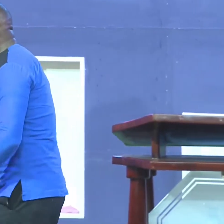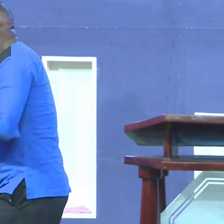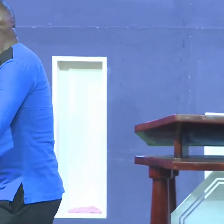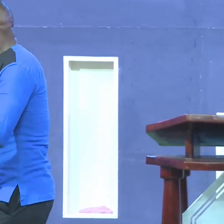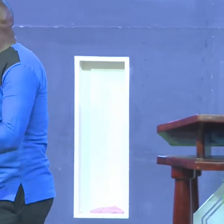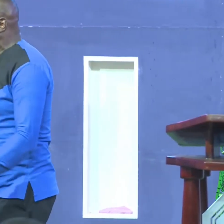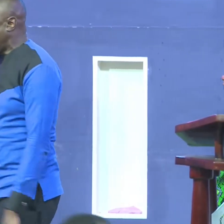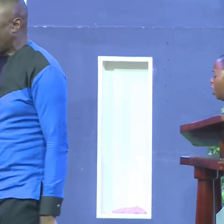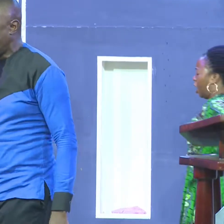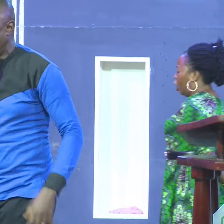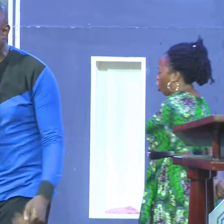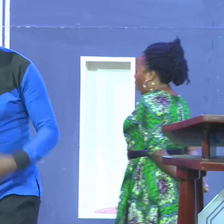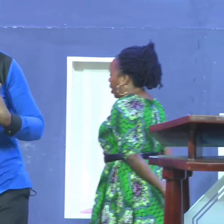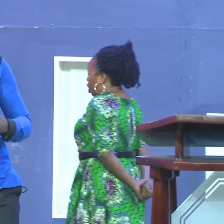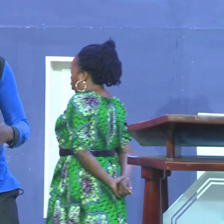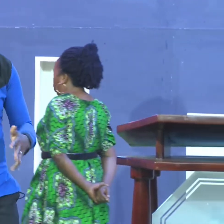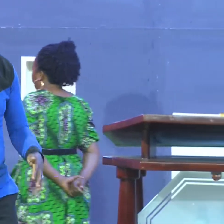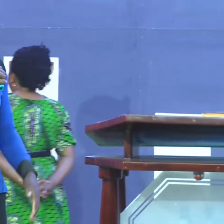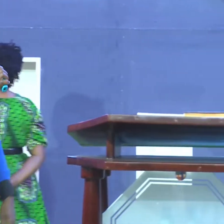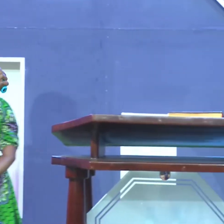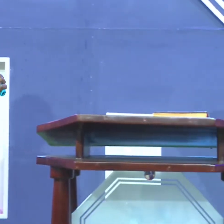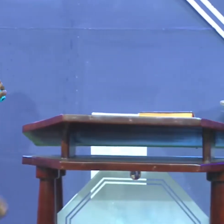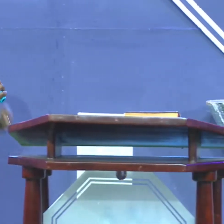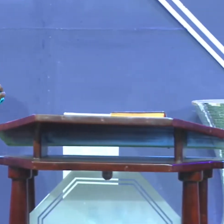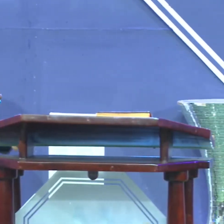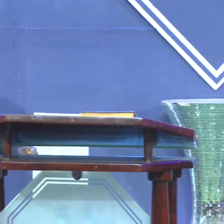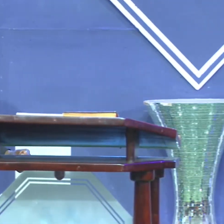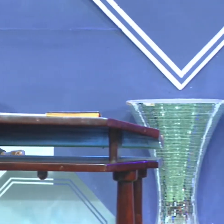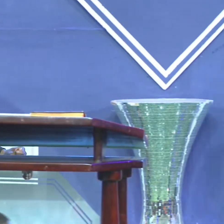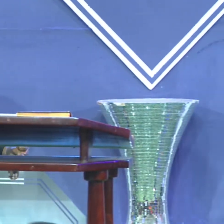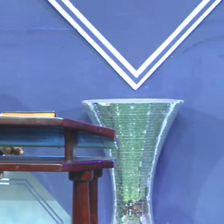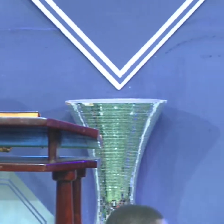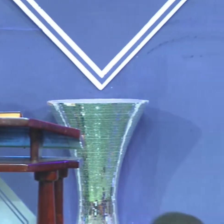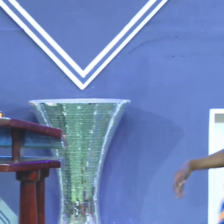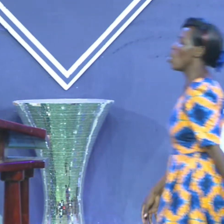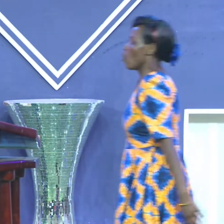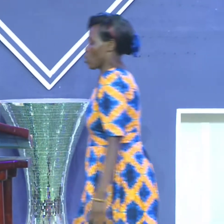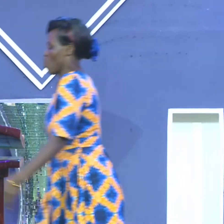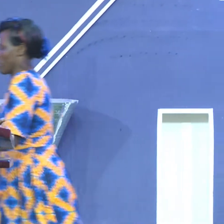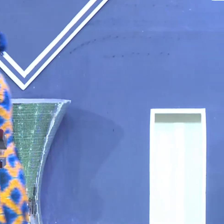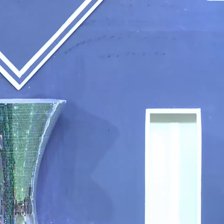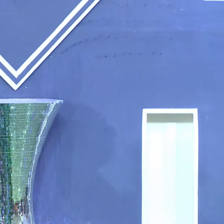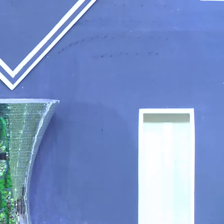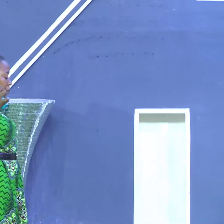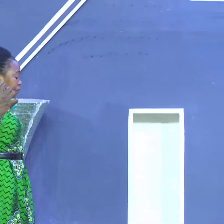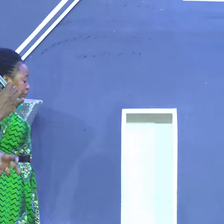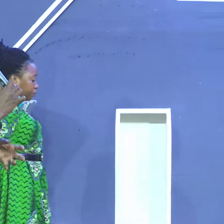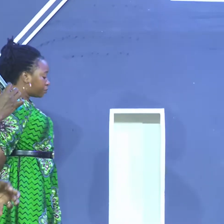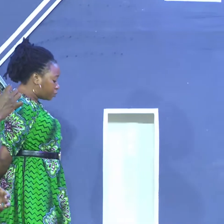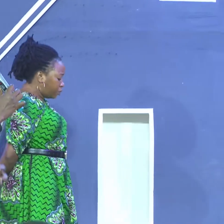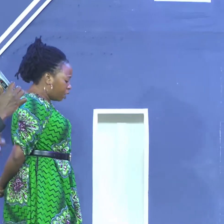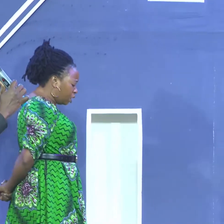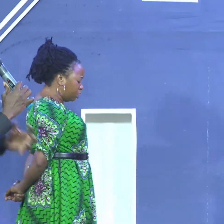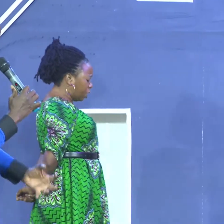tuyamba Tuseri kwa tununula Tuseri kwa tununula Mukamo Samwa manyaba nafu, ababadaba nafu mukama